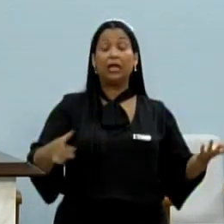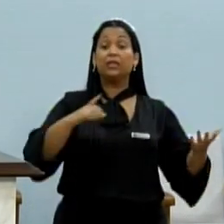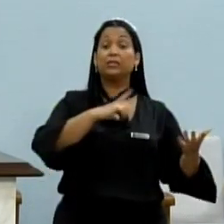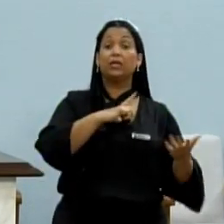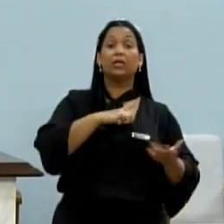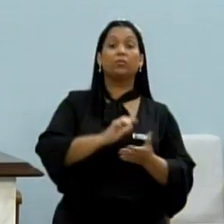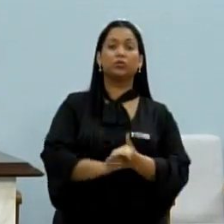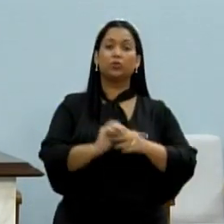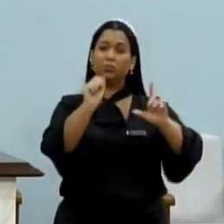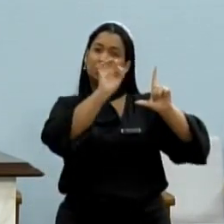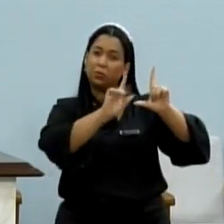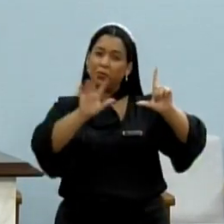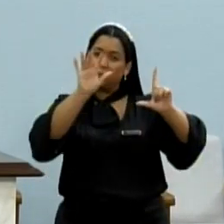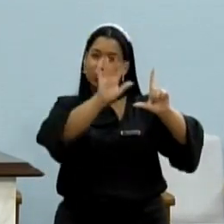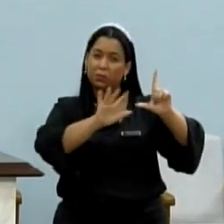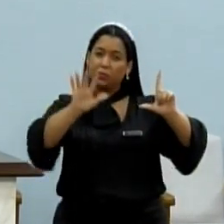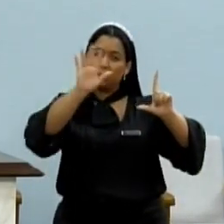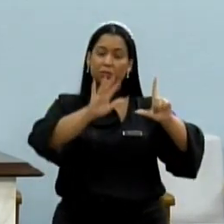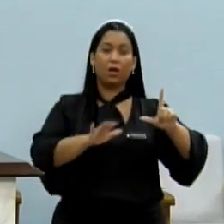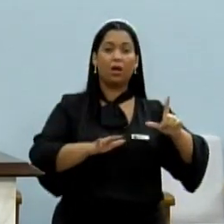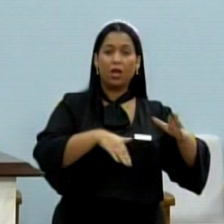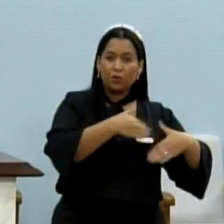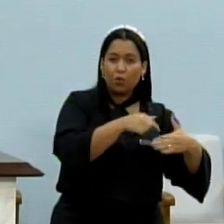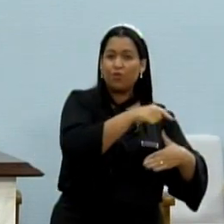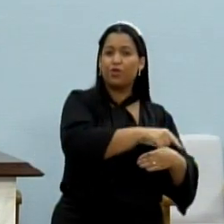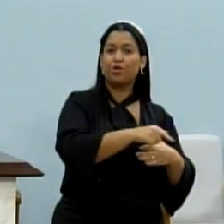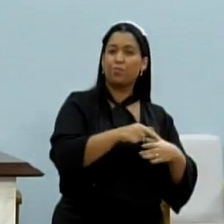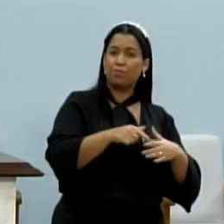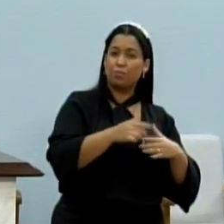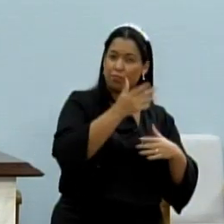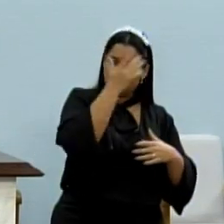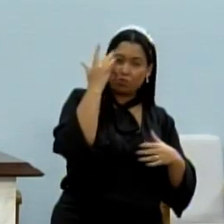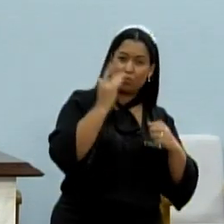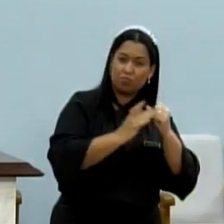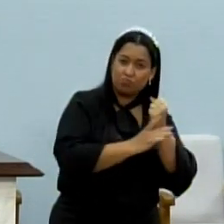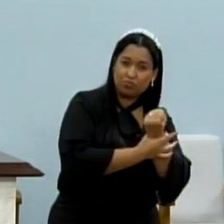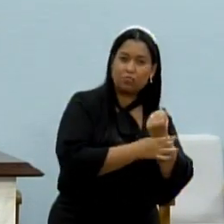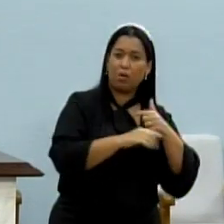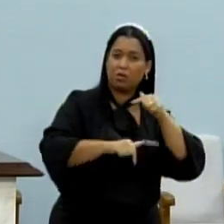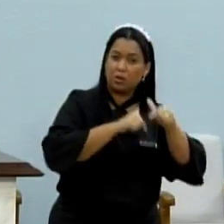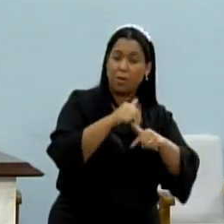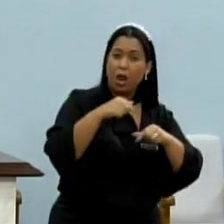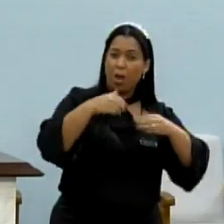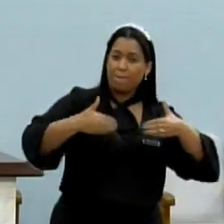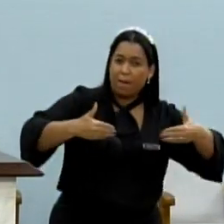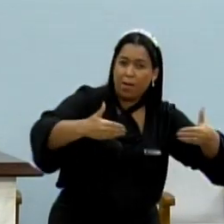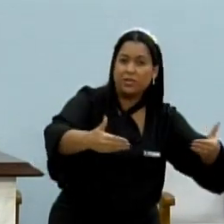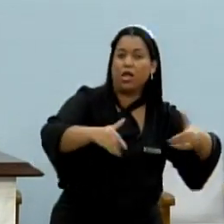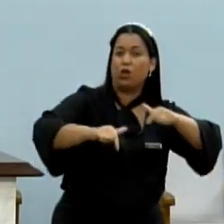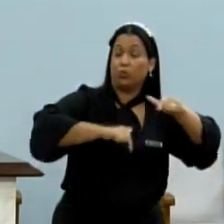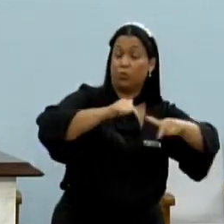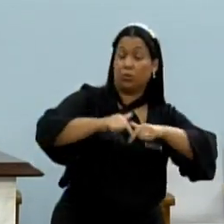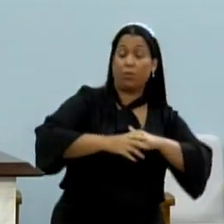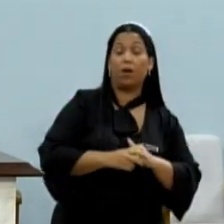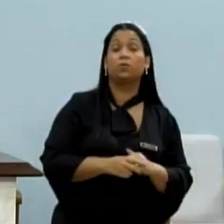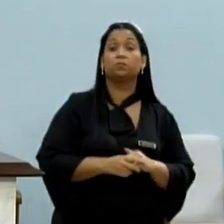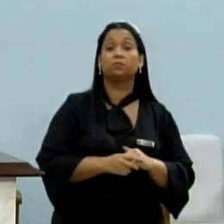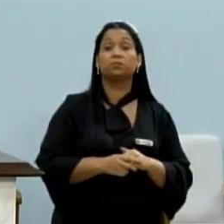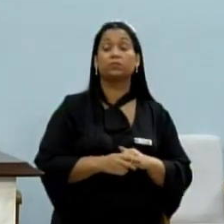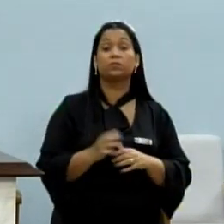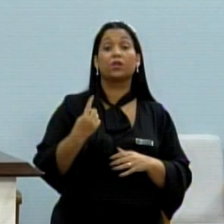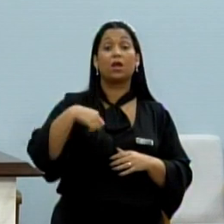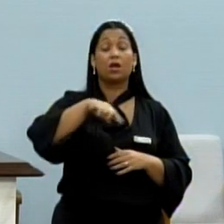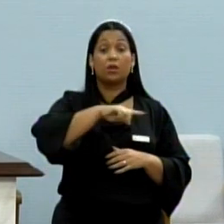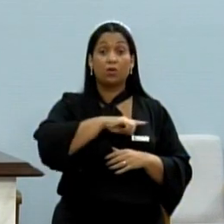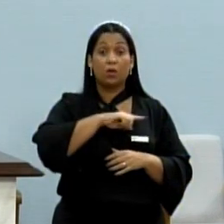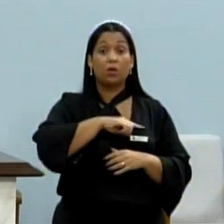Lab, desenvolvida pelo Observatório de Segurança e Saúde no Trabalho do Ministério Público do Trabalho. E a nossa